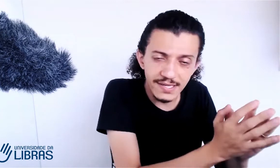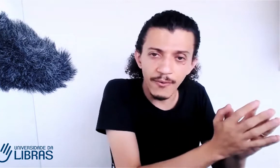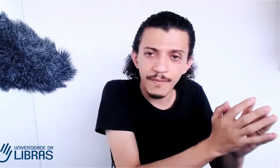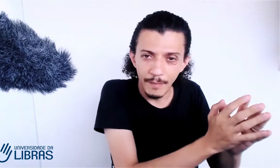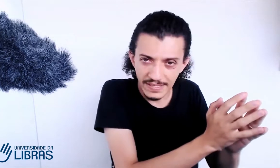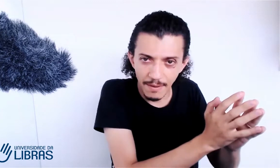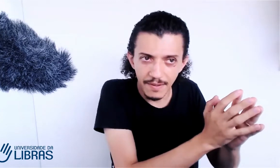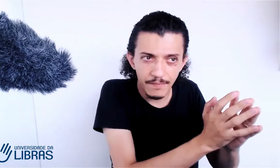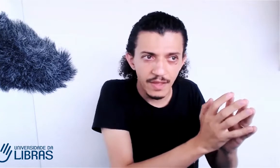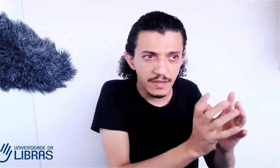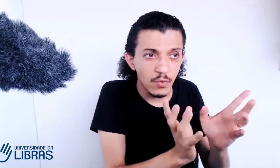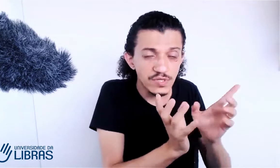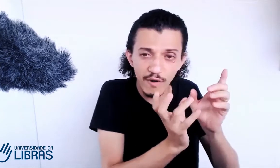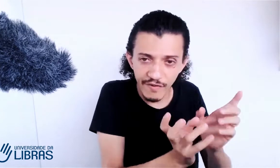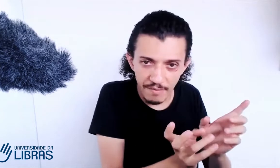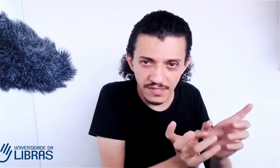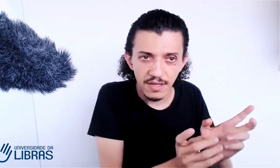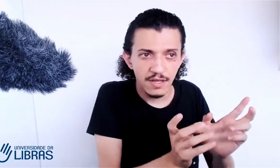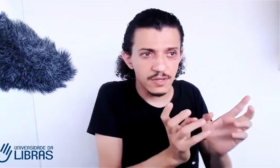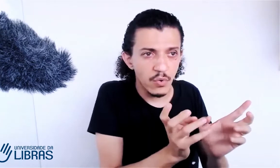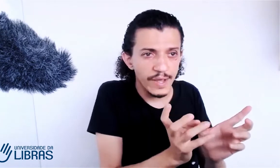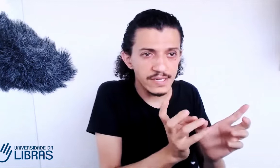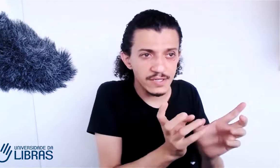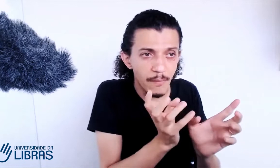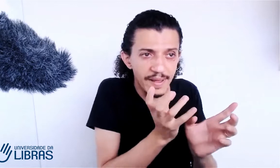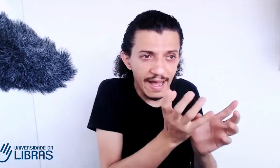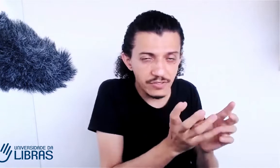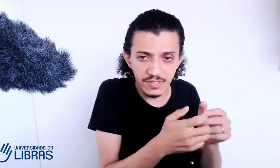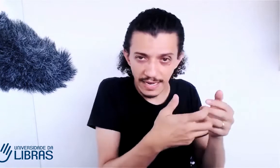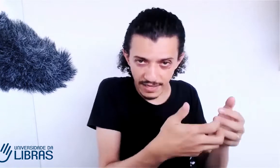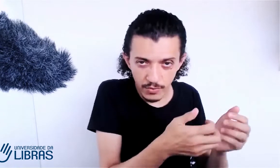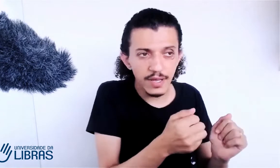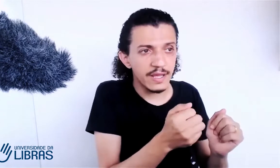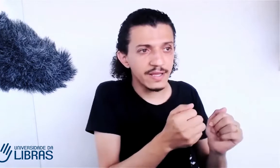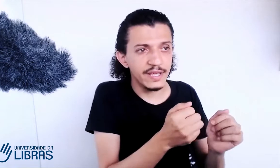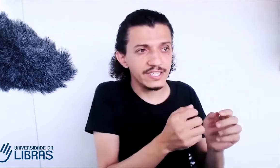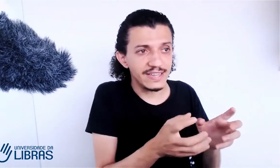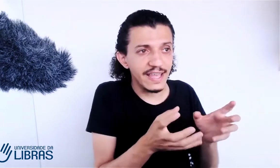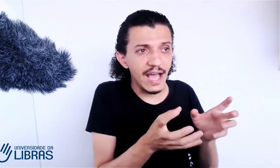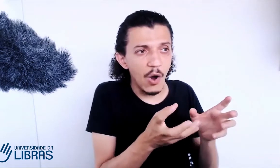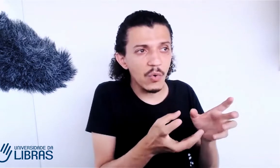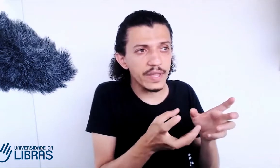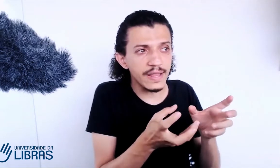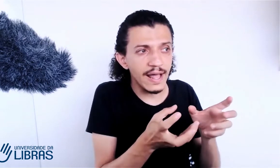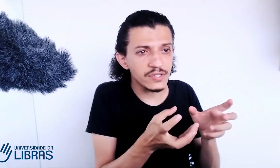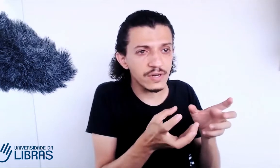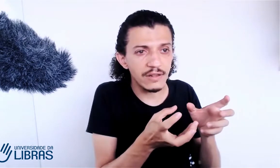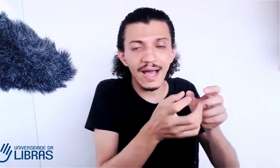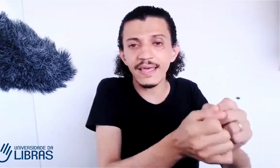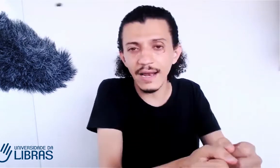cognição. Percebe? Então, os morfemas são coisas, são pedaços da língua que já tem algo que está relacionado àquele